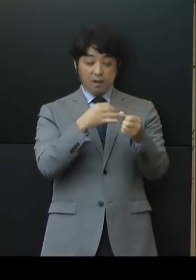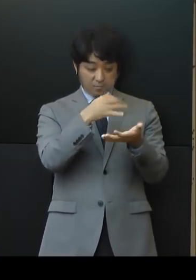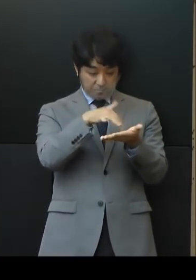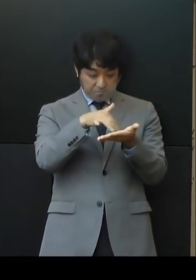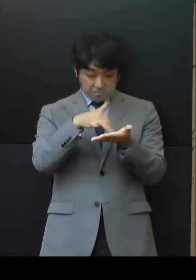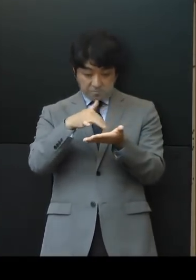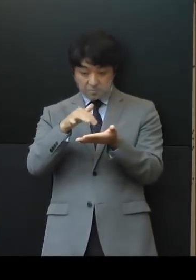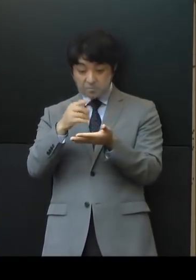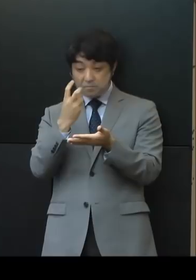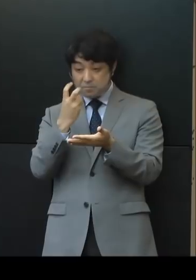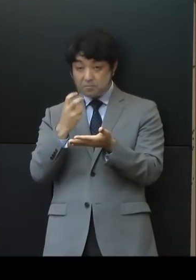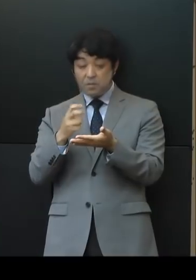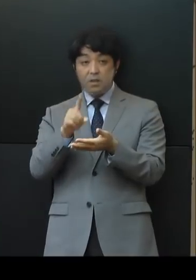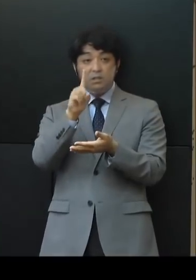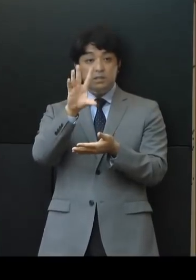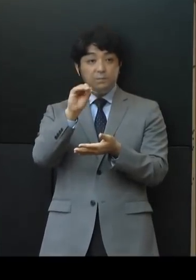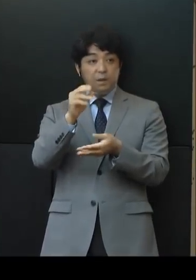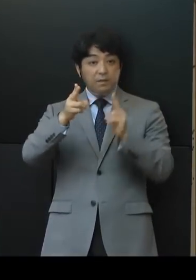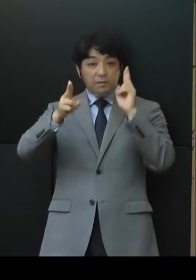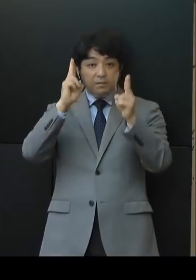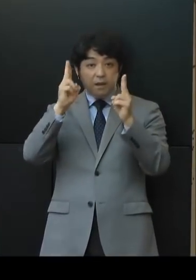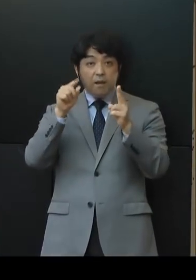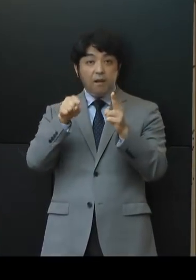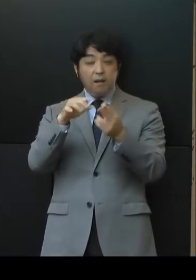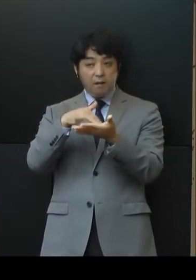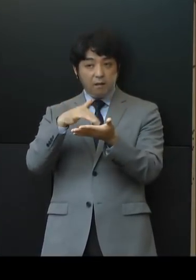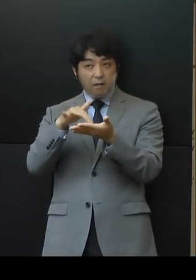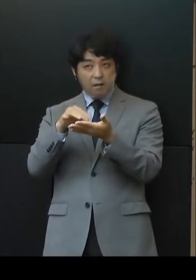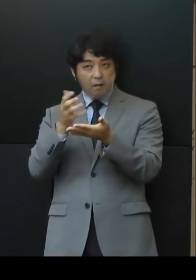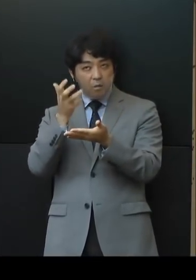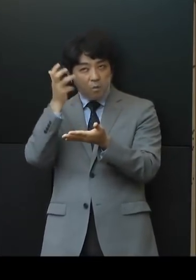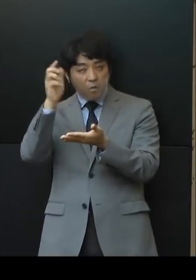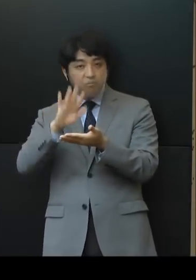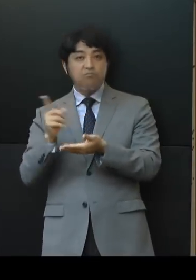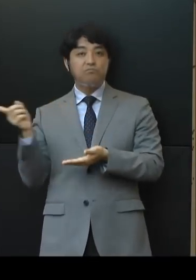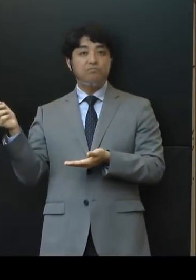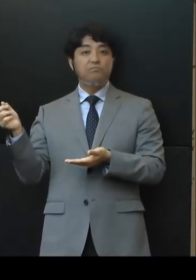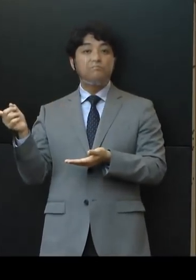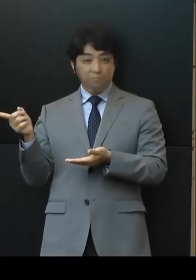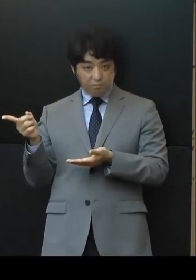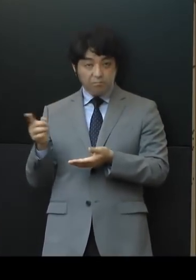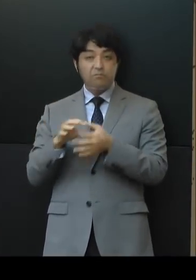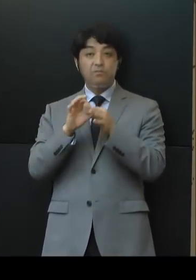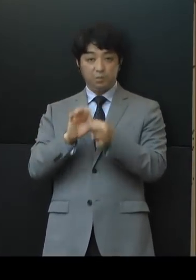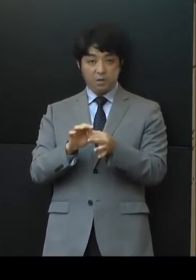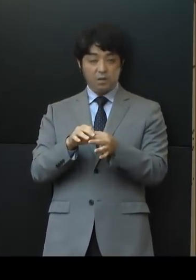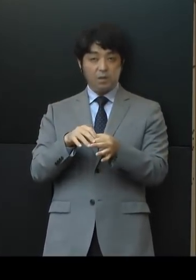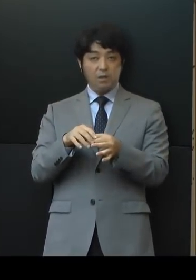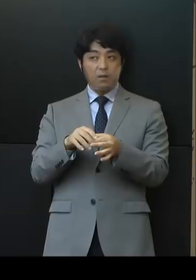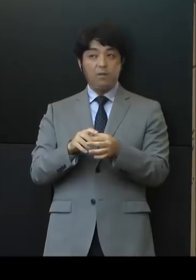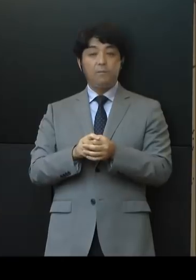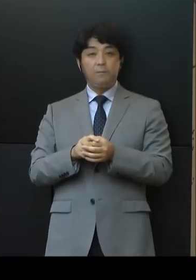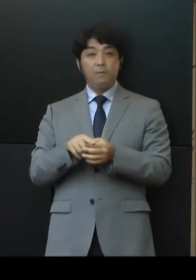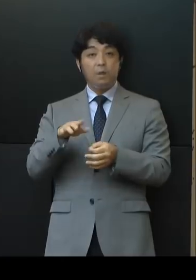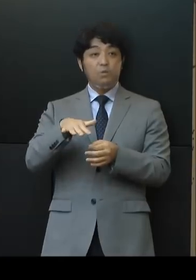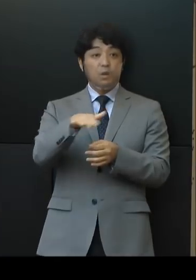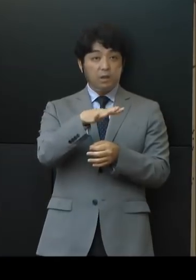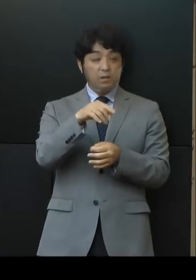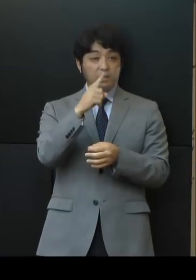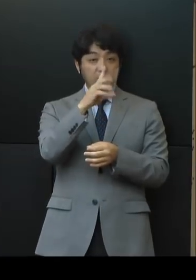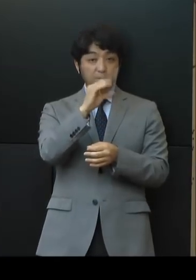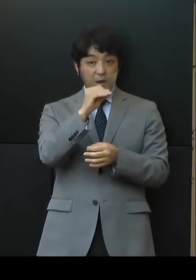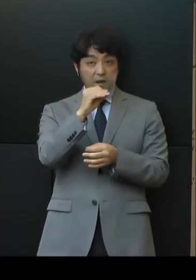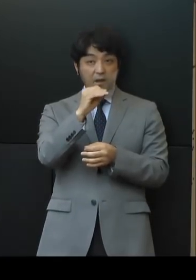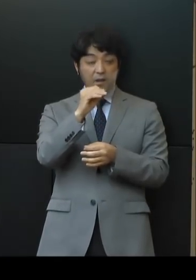ますと、約1万社程度はいくのかなというふうに考えておりまして、まあ、1万かけるの20万ですので、